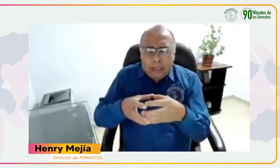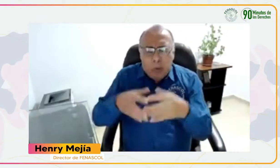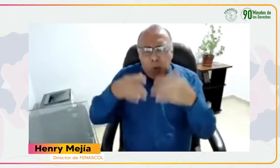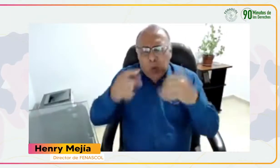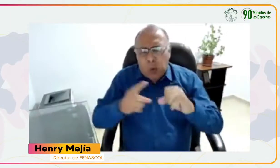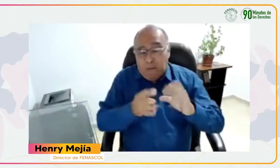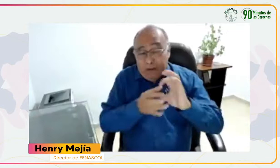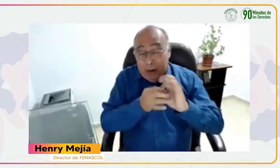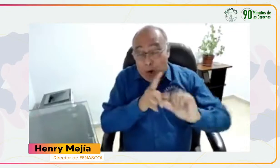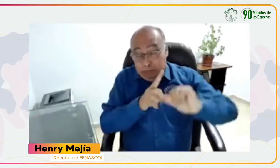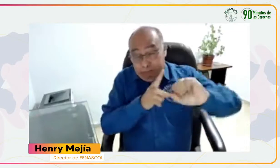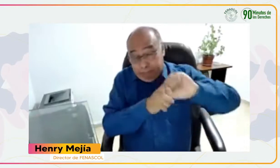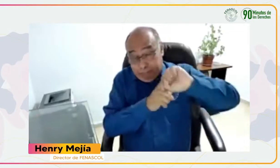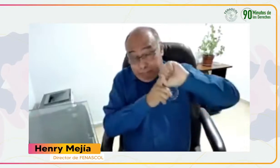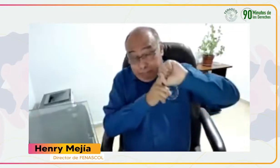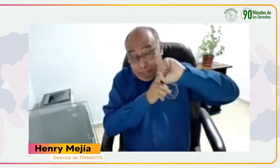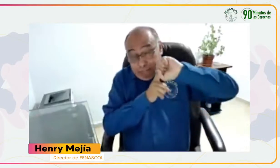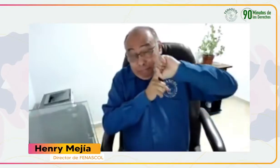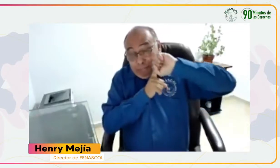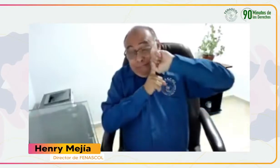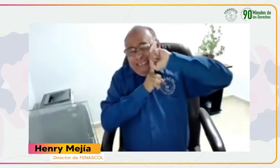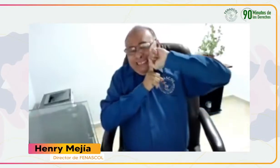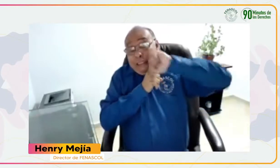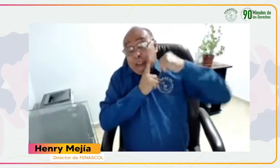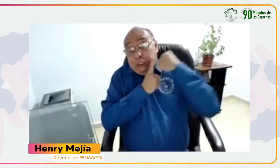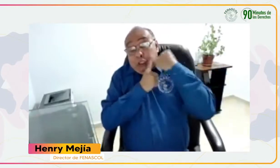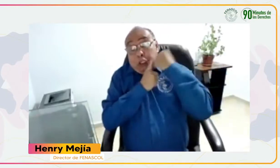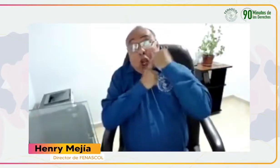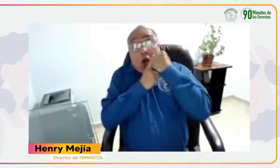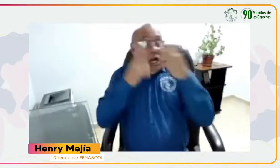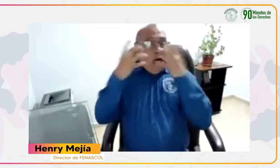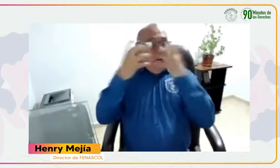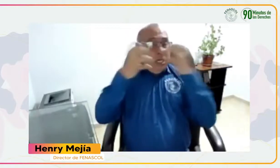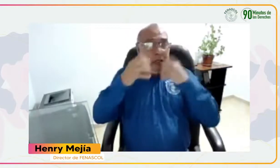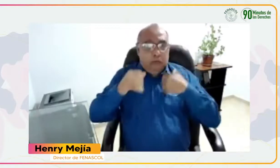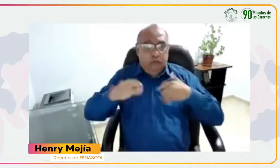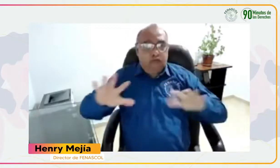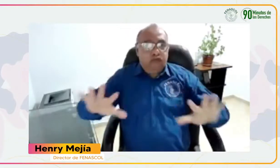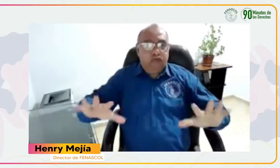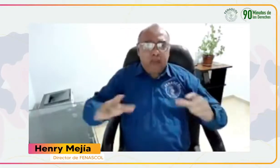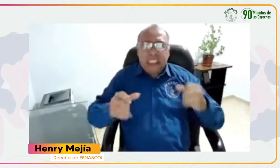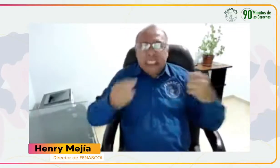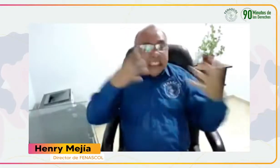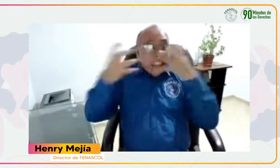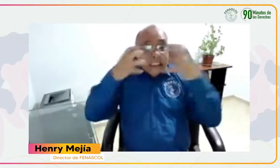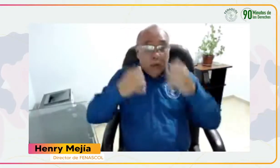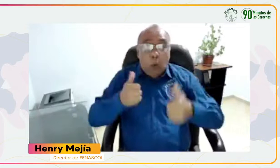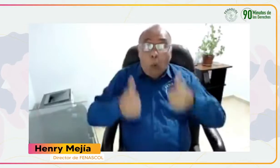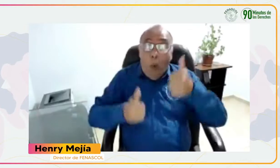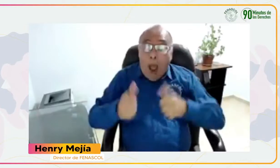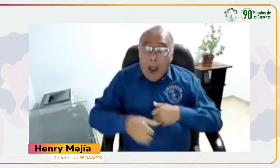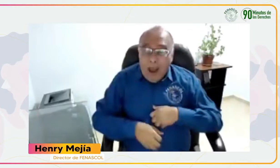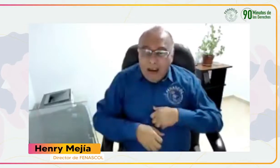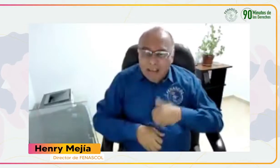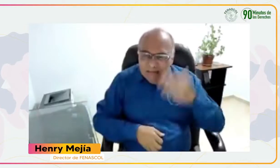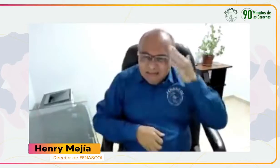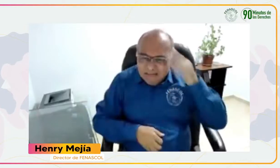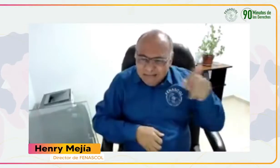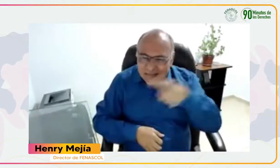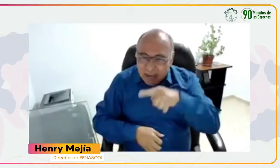hay muchísimos grupos que, digamos, están haciendo presión aquí en FENASCOL y es,